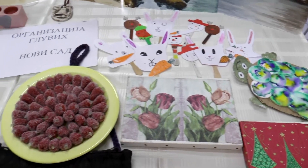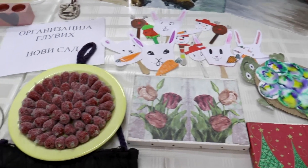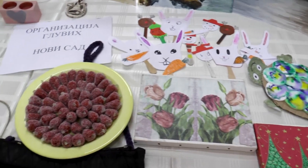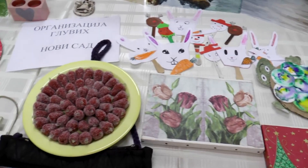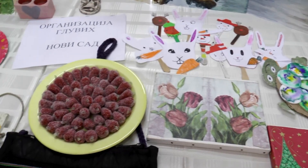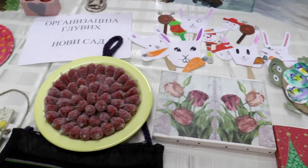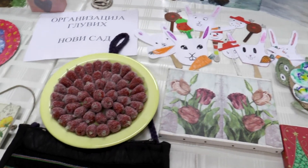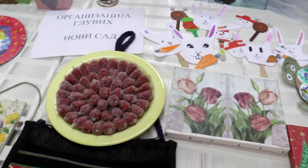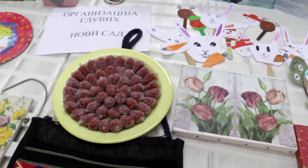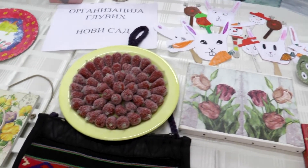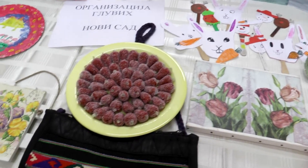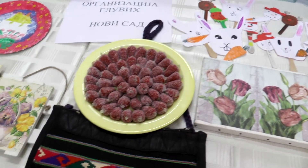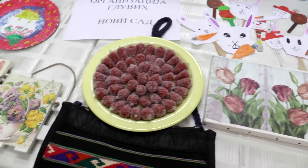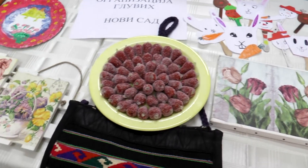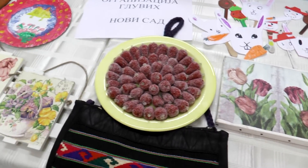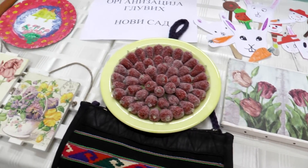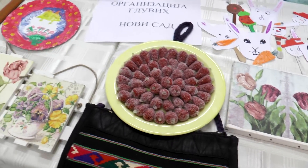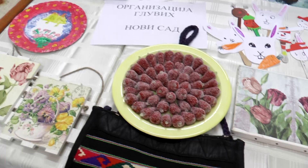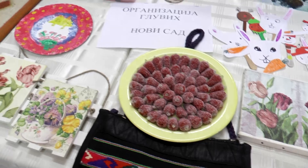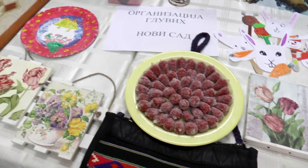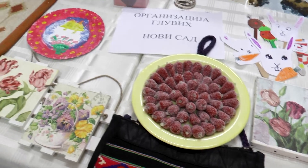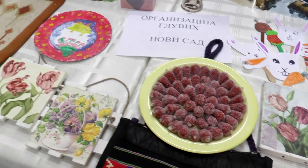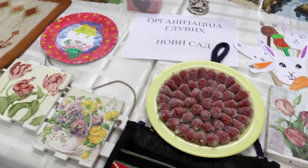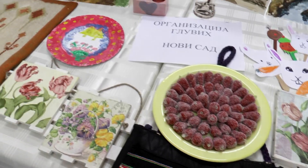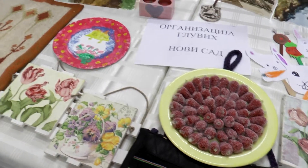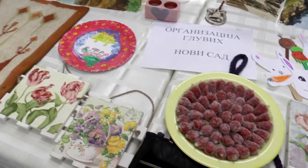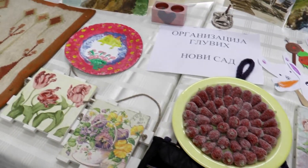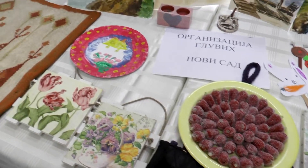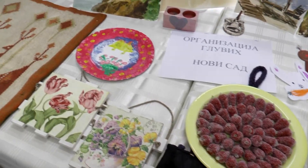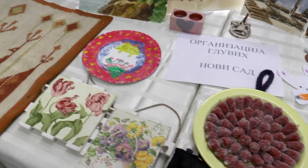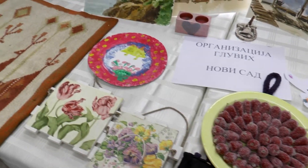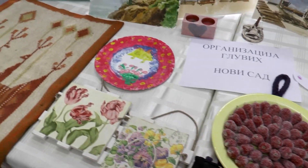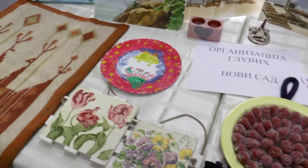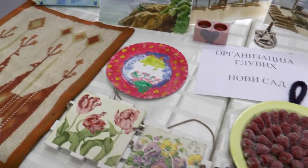izložili smo i druge stvari, a ona, mislim, sama se bavim